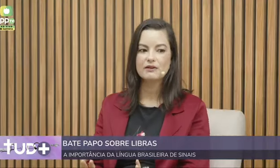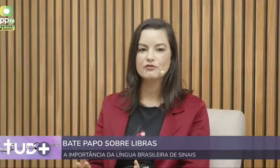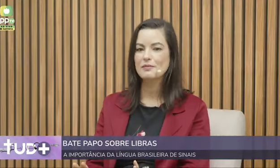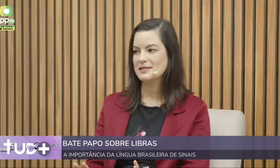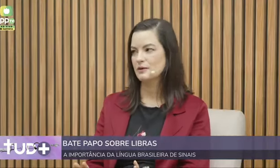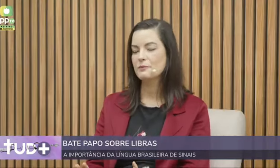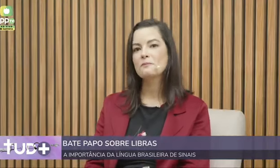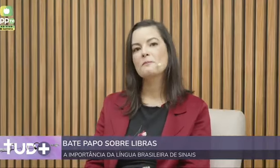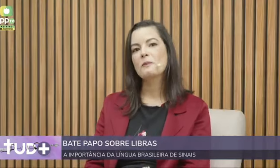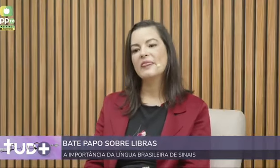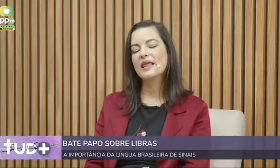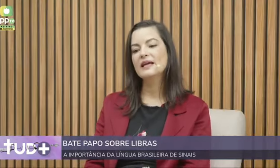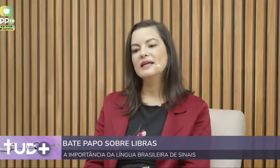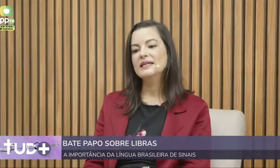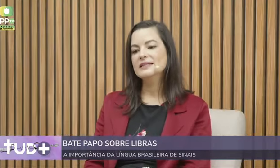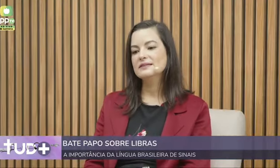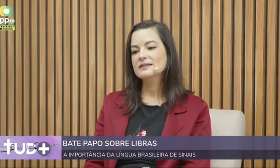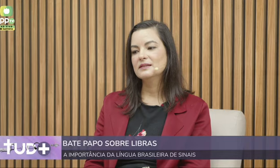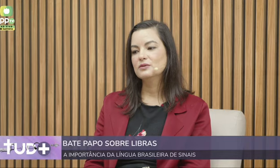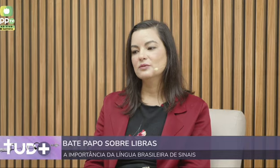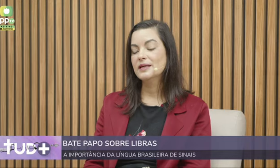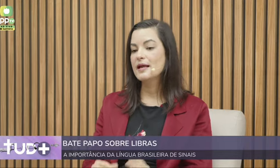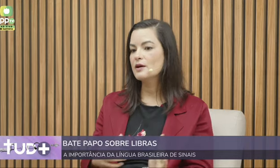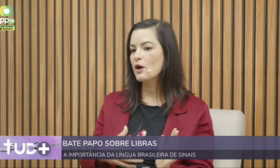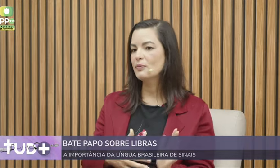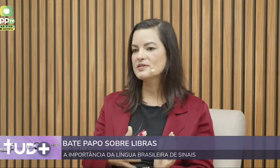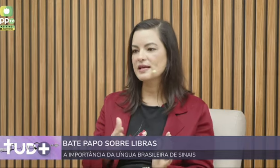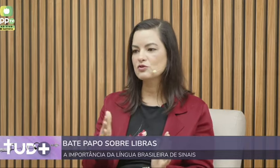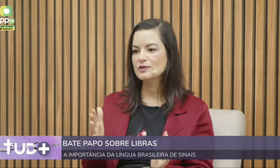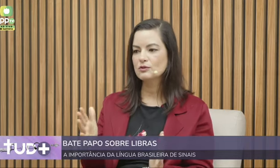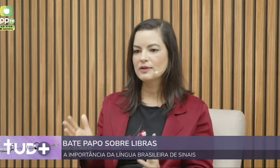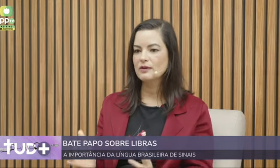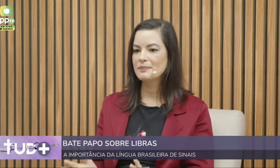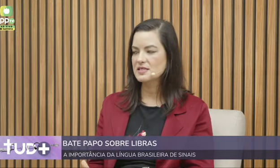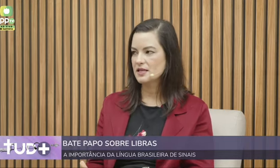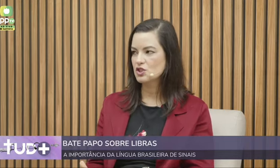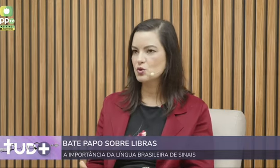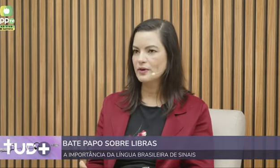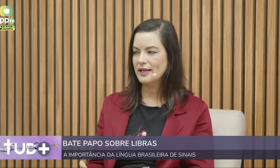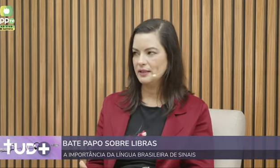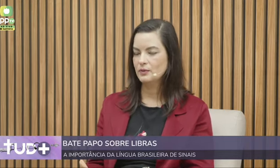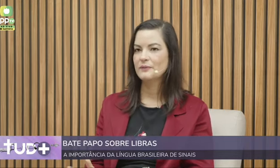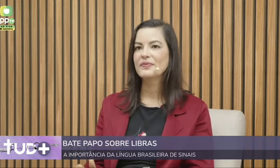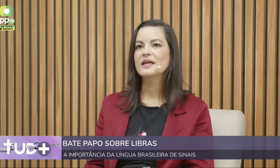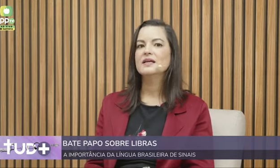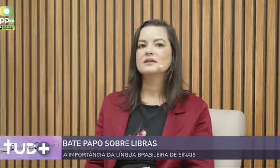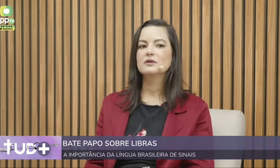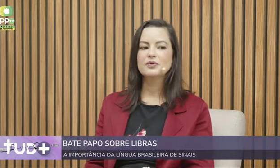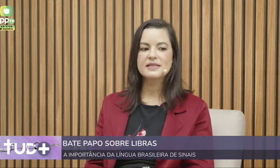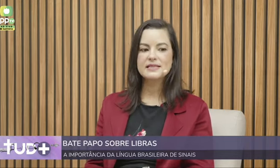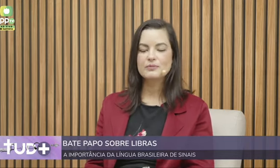a informação, né? Então, é o processo natural da aprendizagem de qualquer língua. Então, por exemplo,